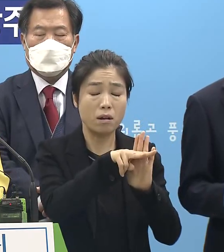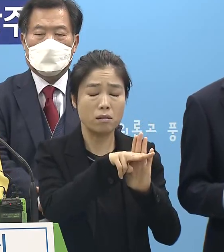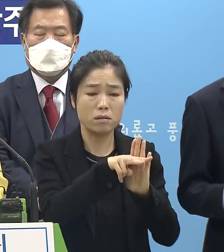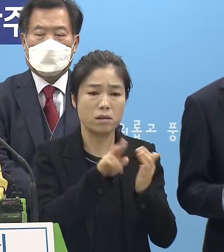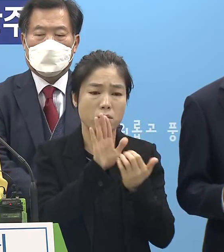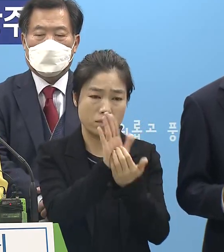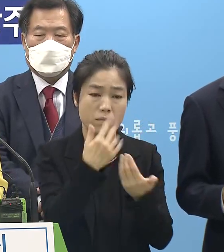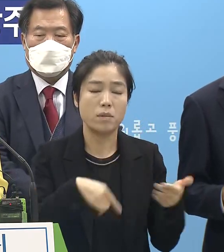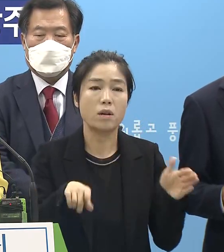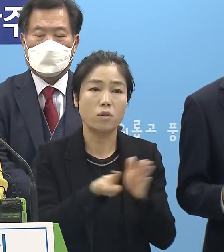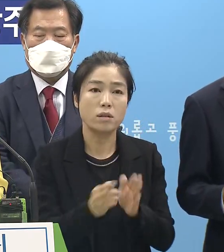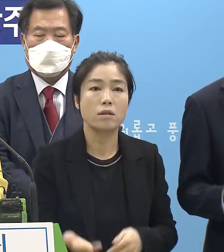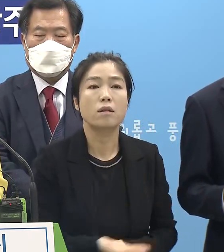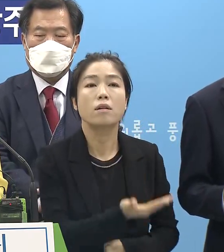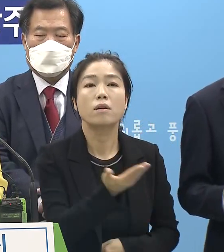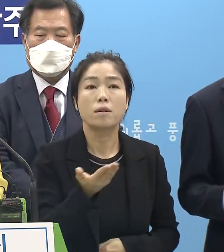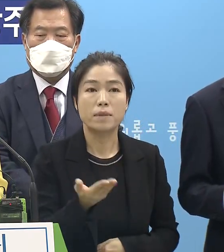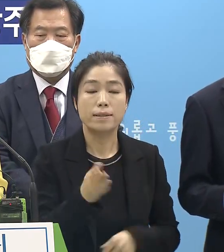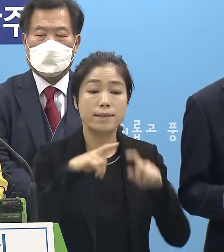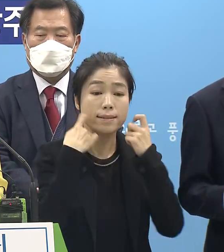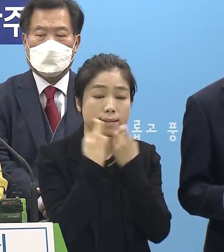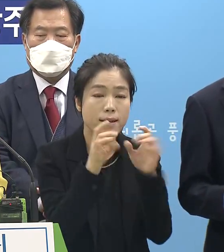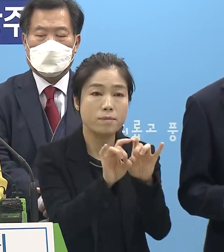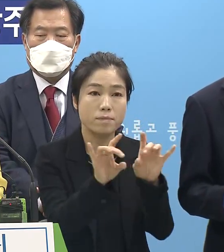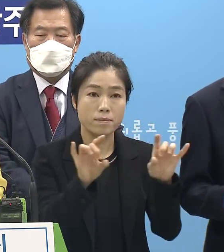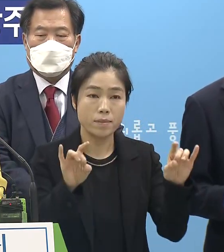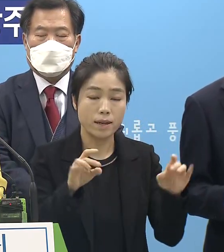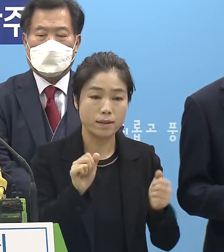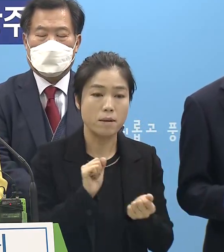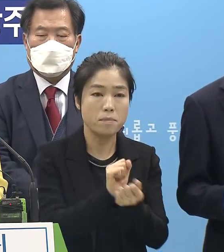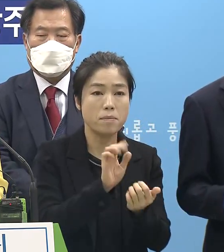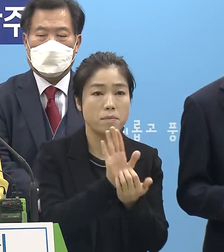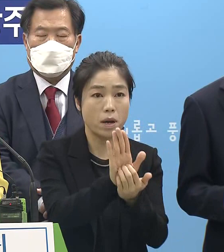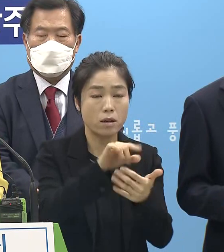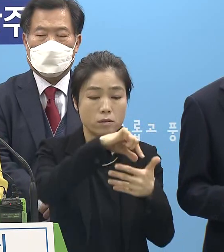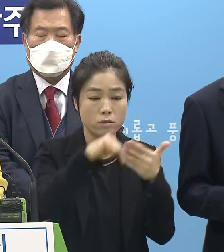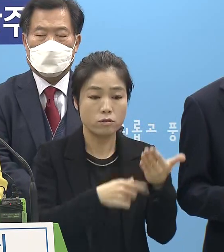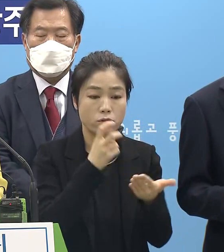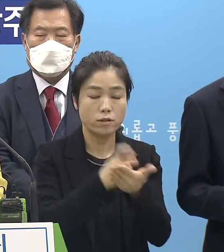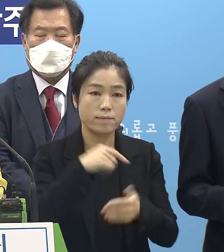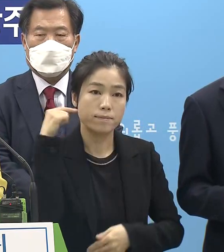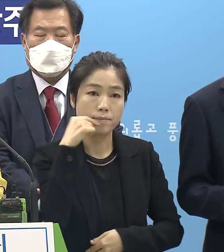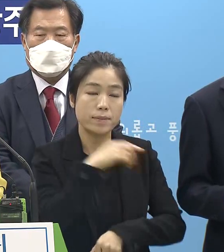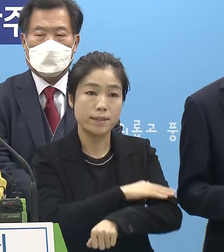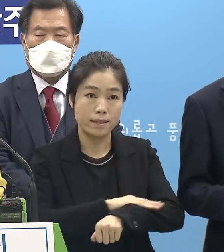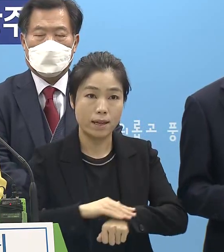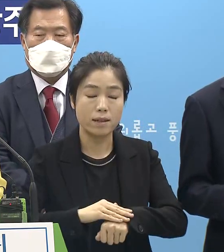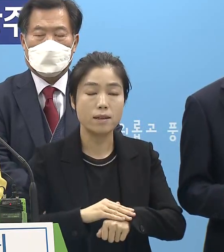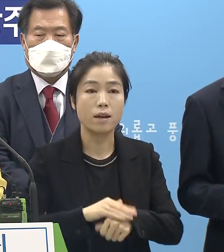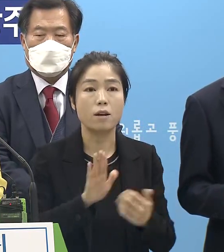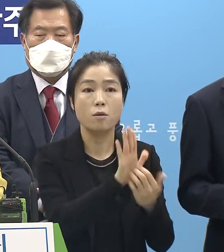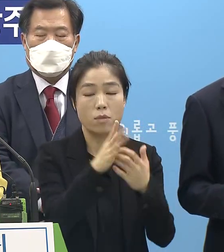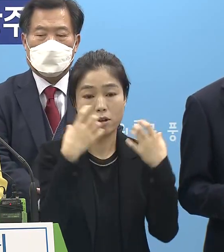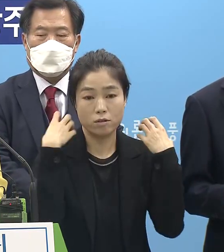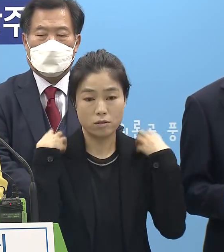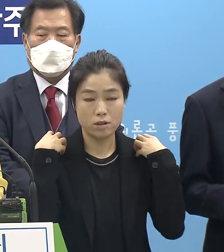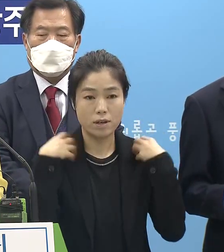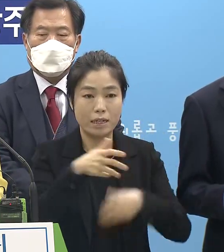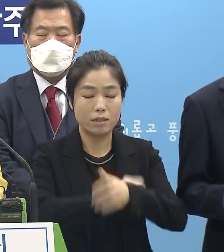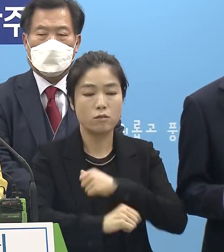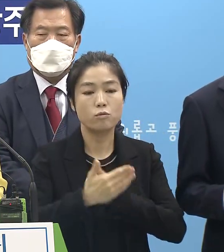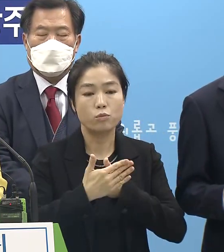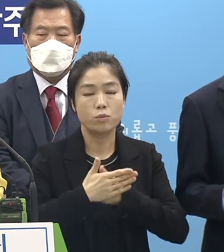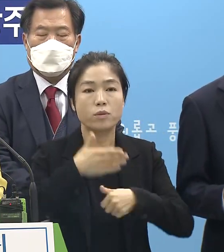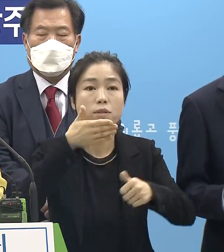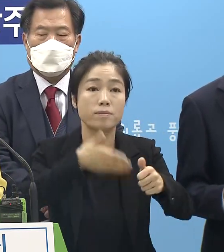현실화되지 않도록 시민 여러분 개개인이 방역수칙을 철저하게 준수하면서 방역당국에 적극